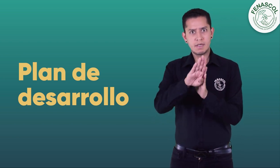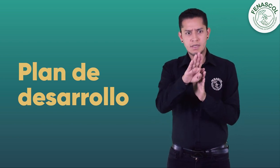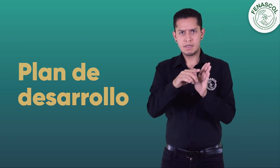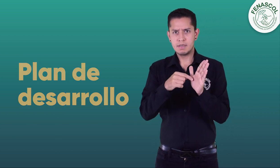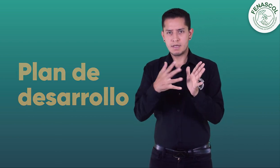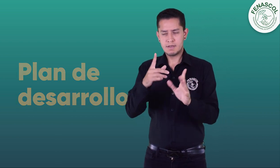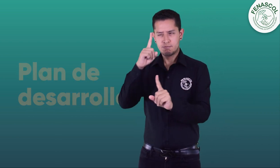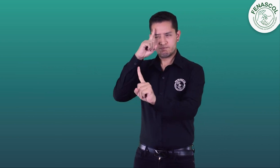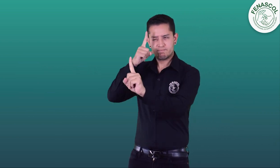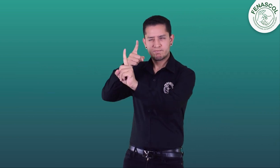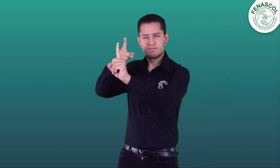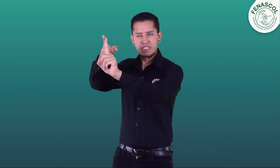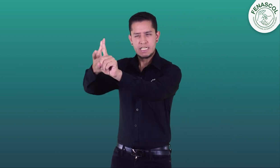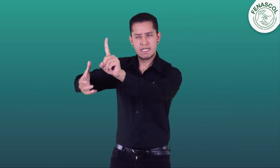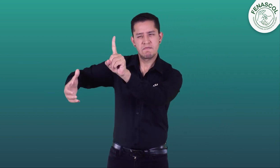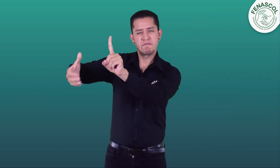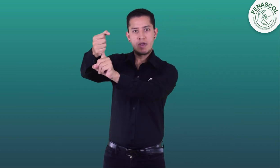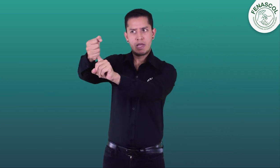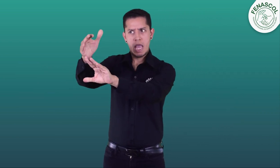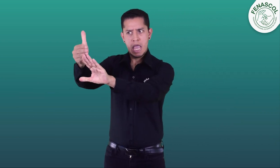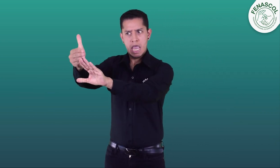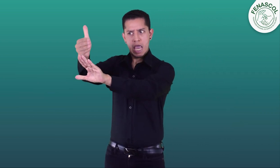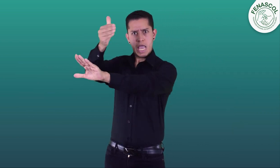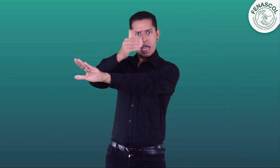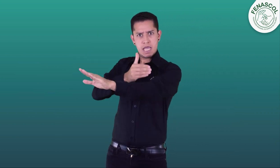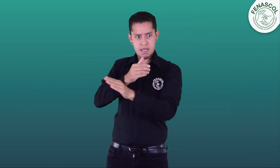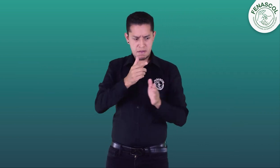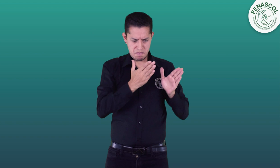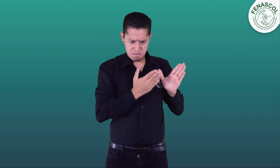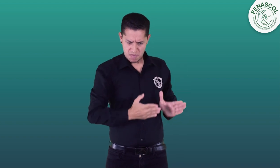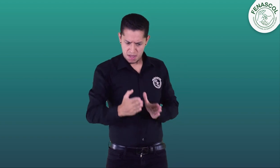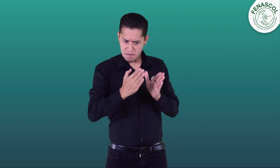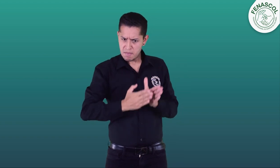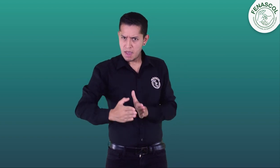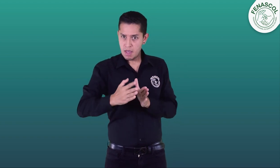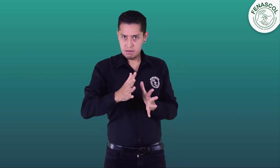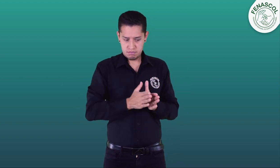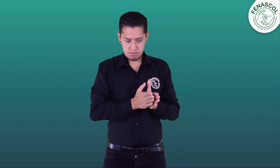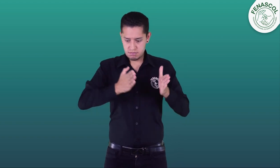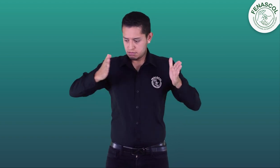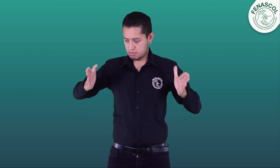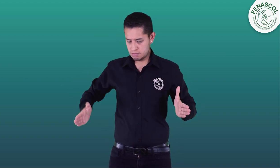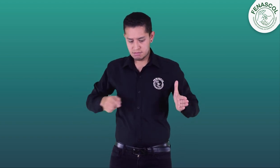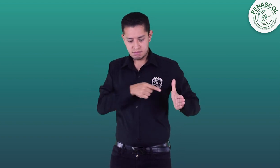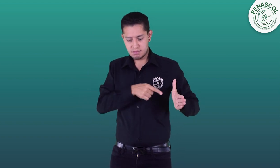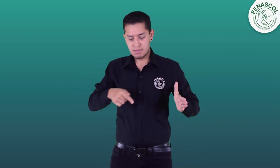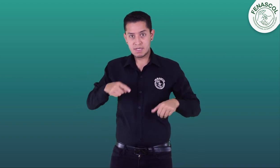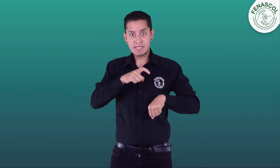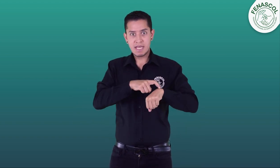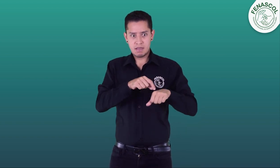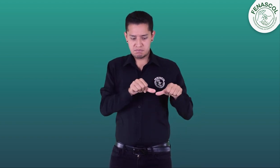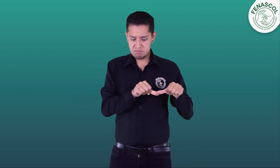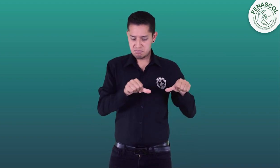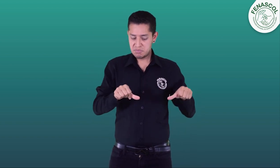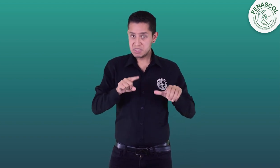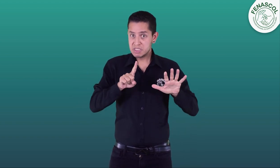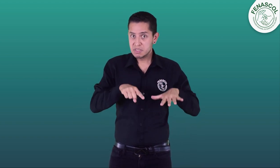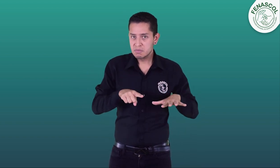El plan de desarrollo tiene ciertas metas y objetivos fijos. Con antelación se formula y